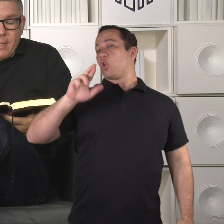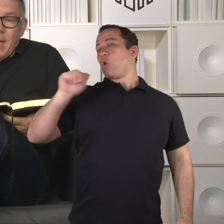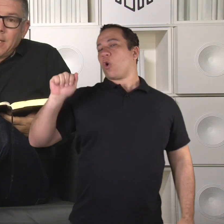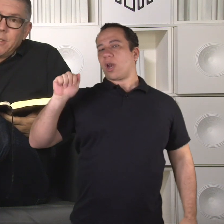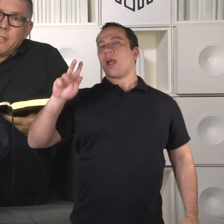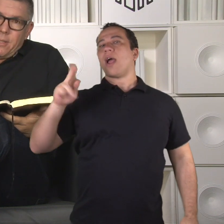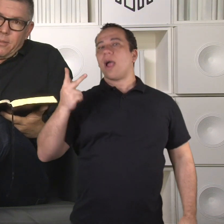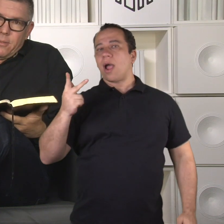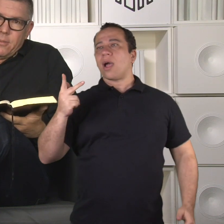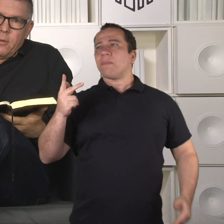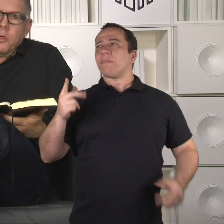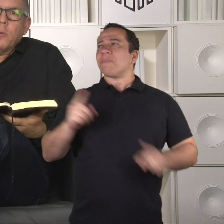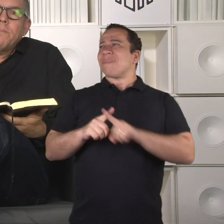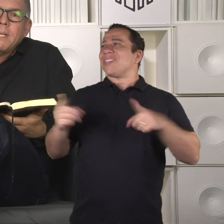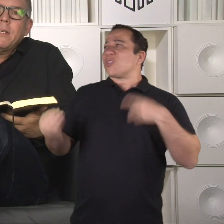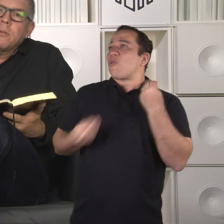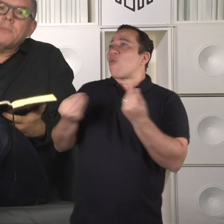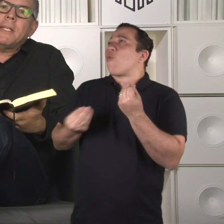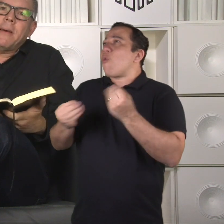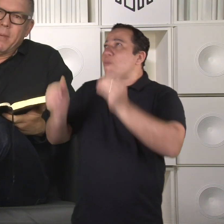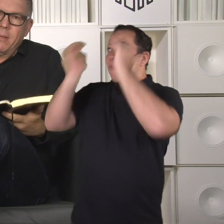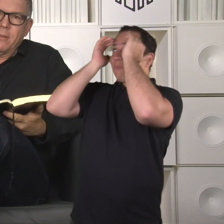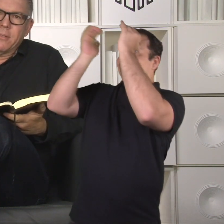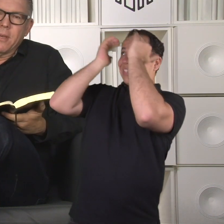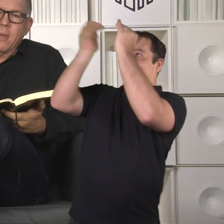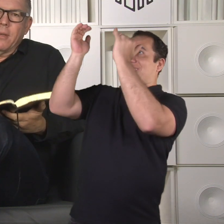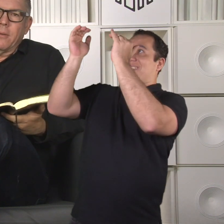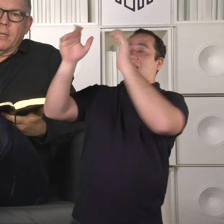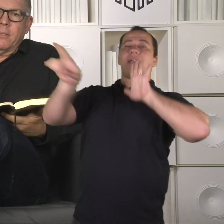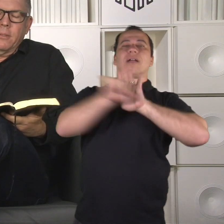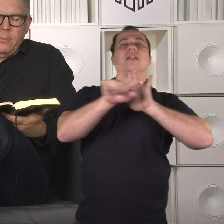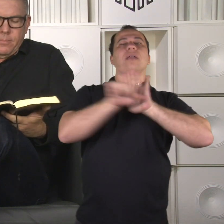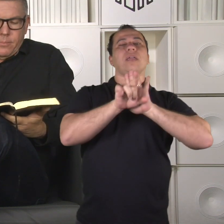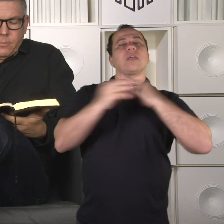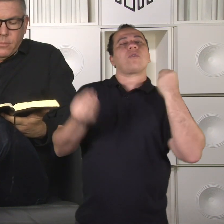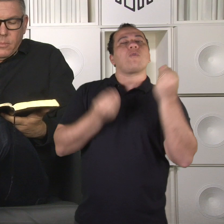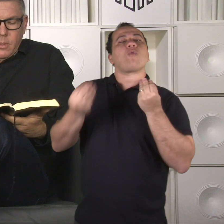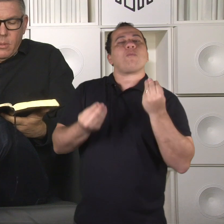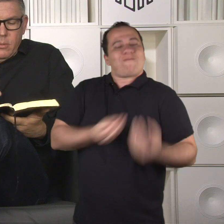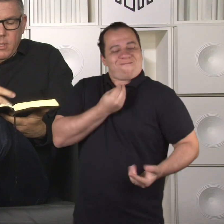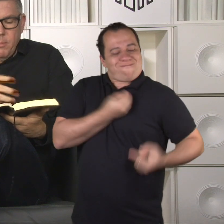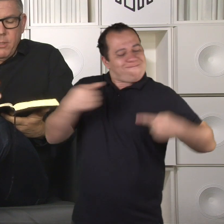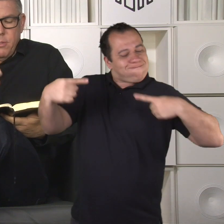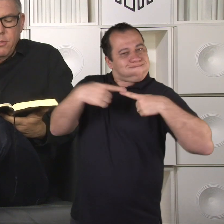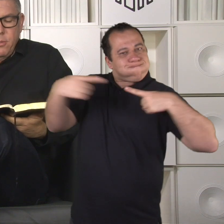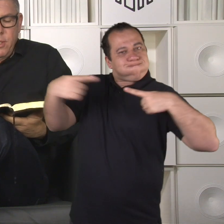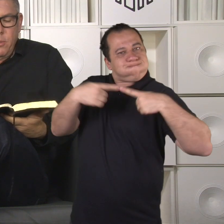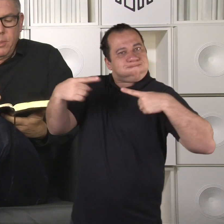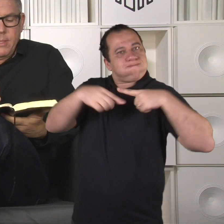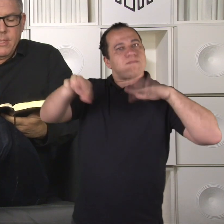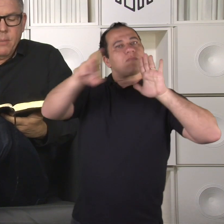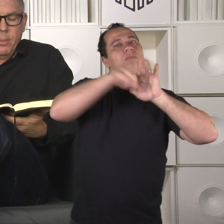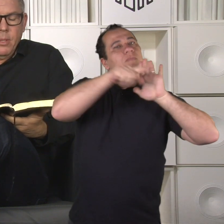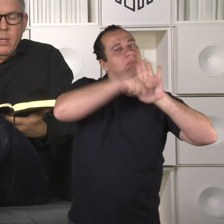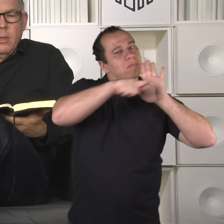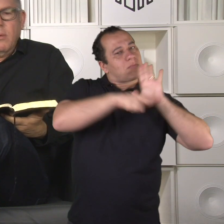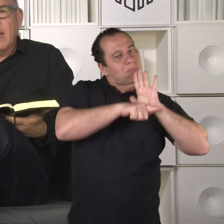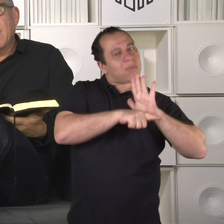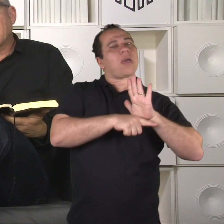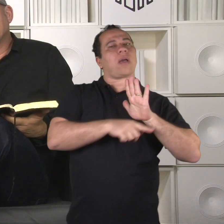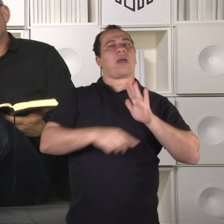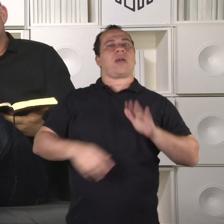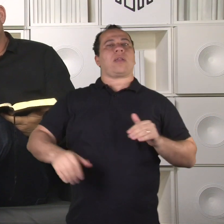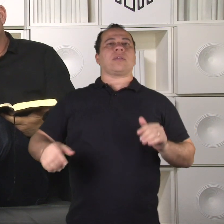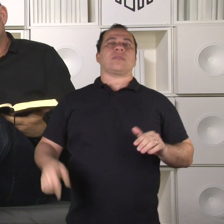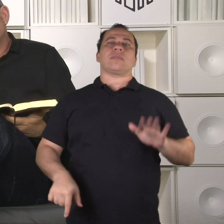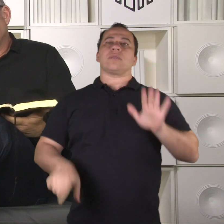segundo a vontade de Deus? Como cumprir os mandamentos? Quando os rabinos discutiam, por exemplo,